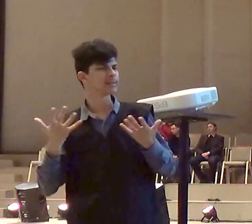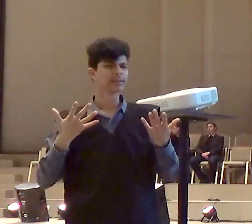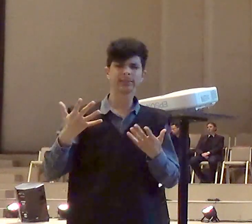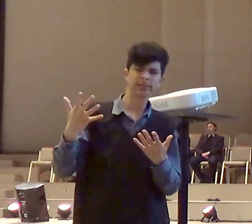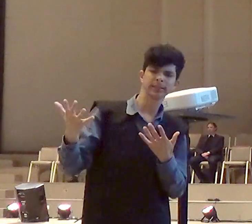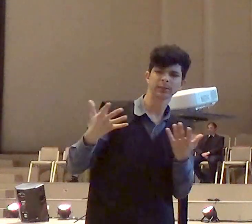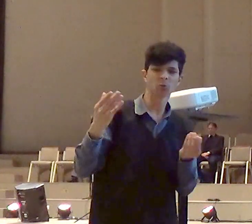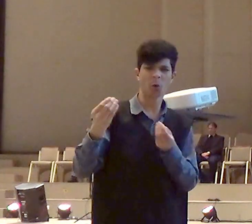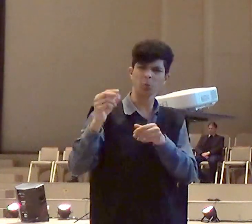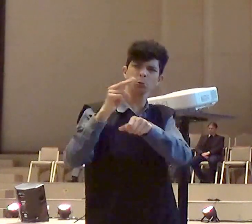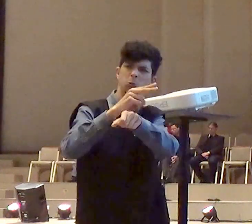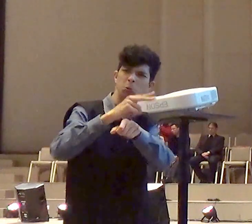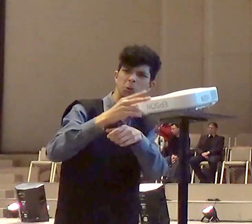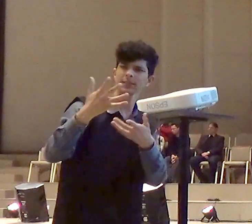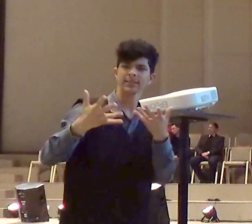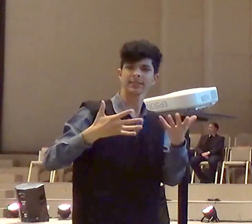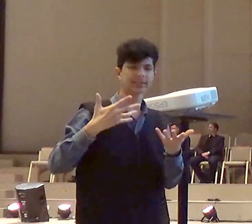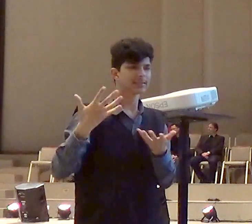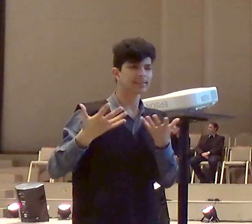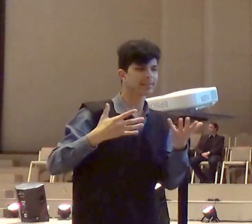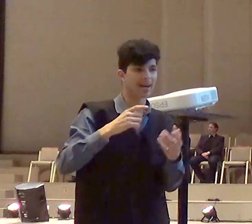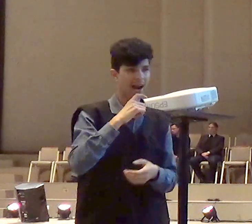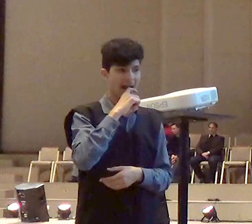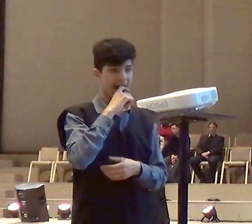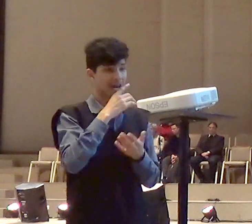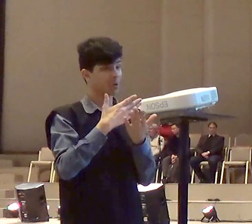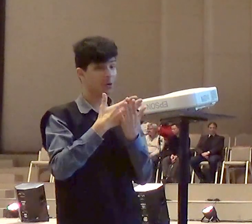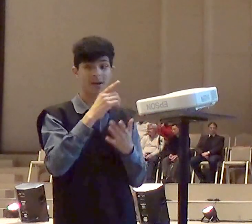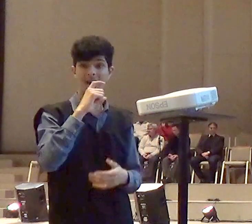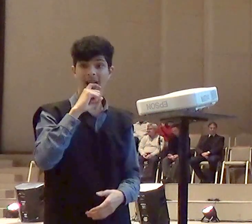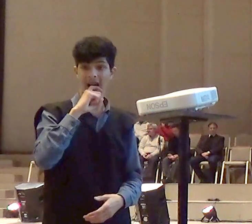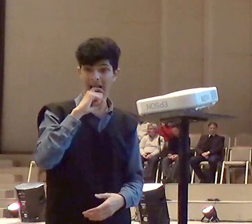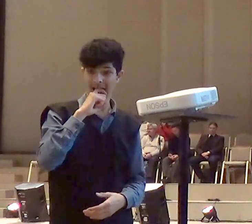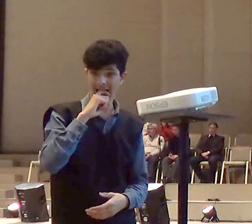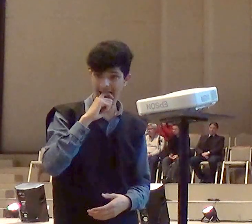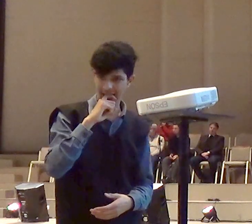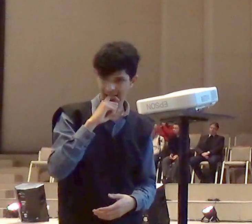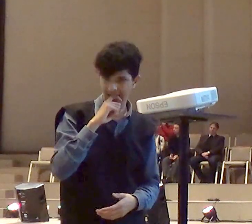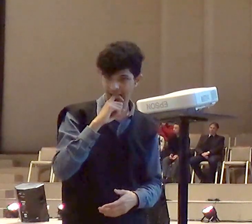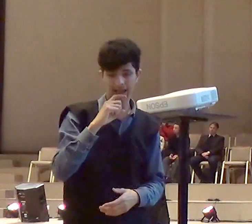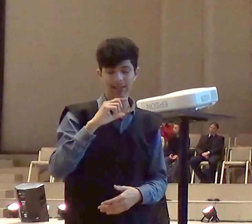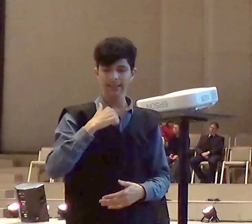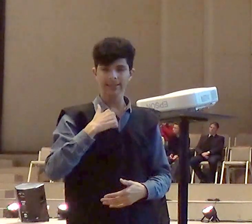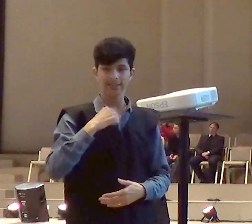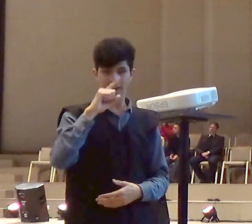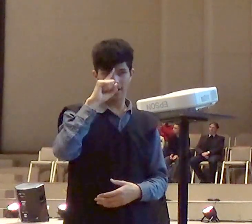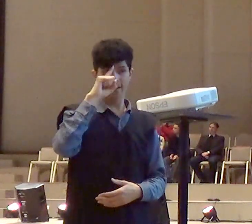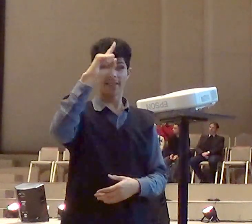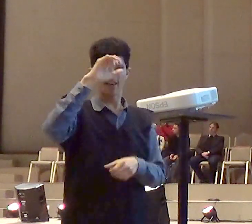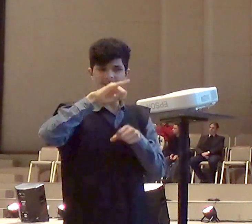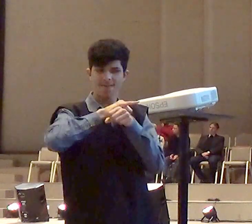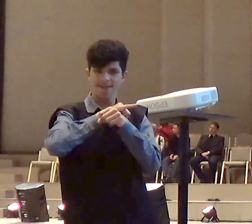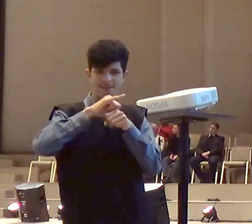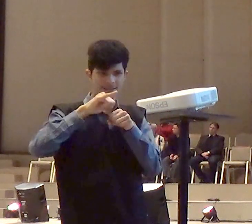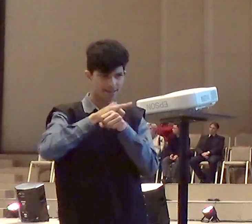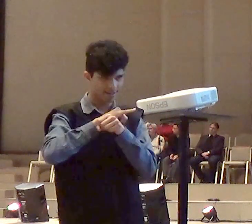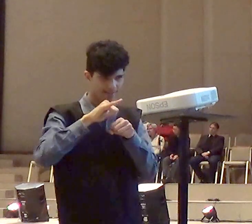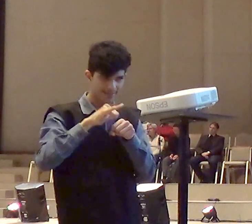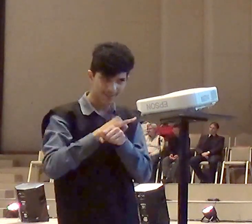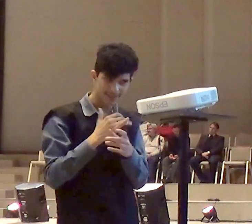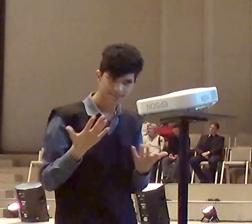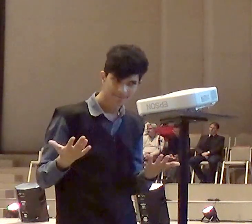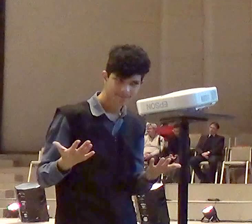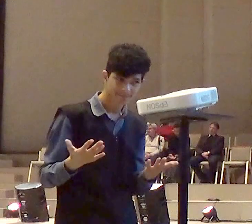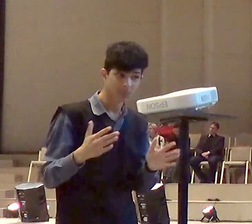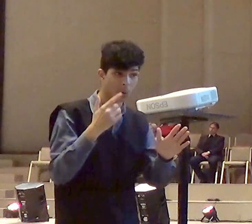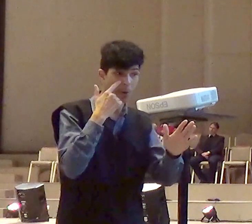o povo e ele veio com a seguinte ideia para chegar no na Terra Prometida Para para pensar